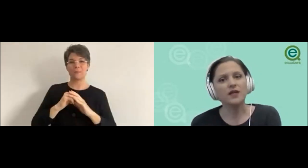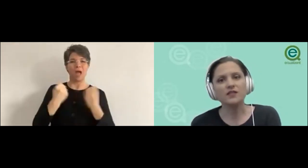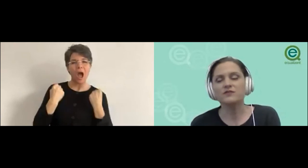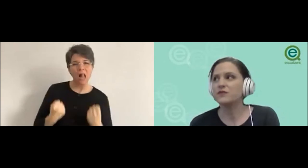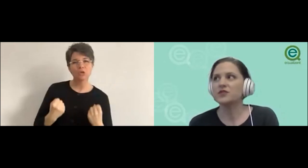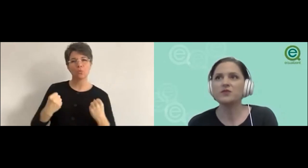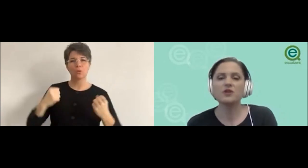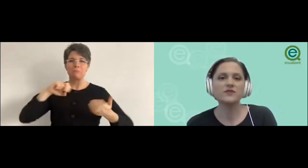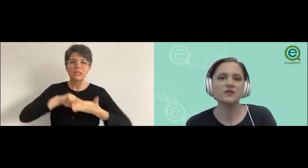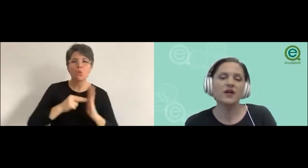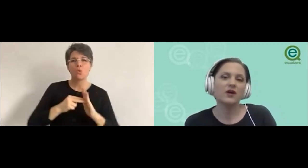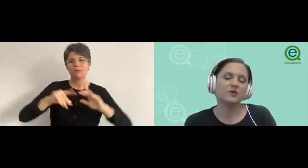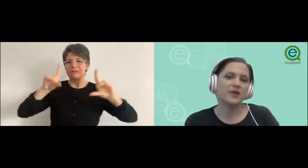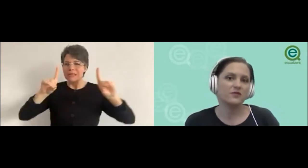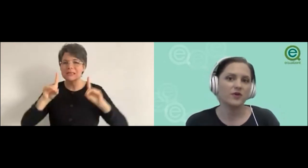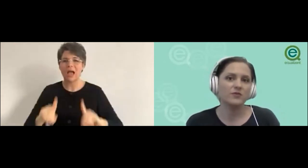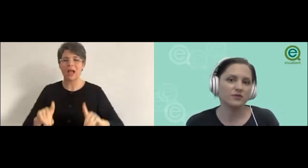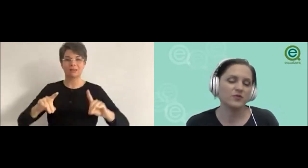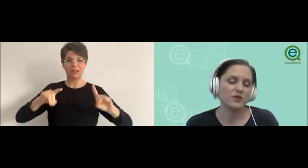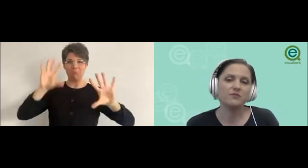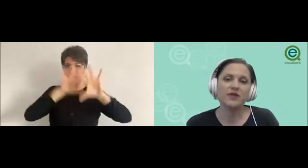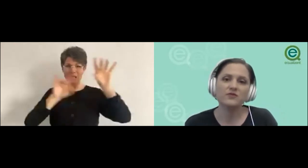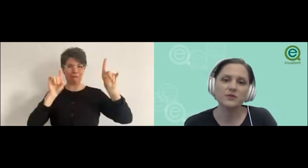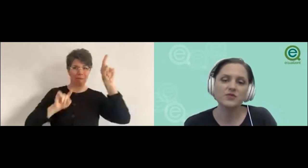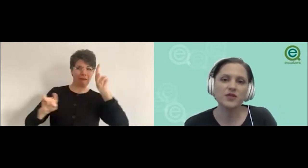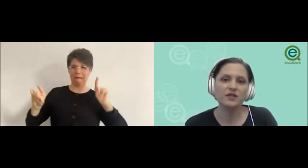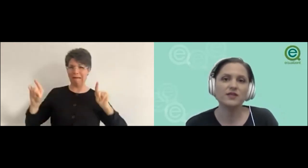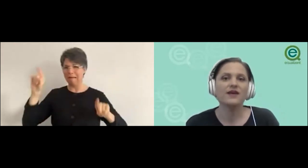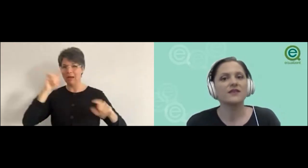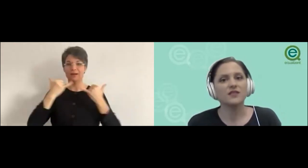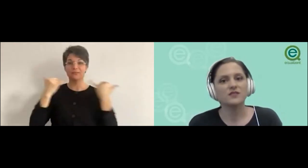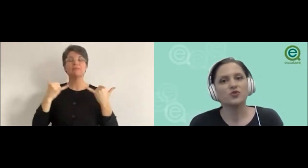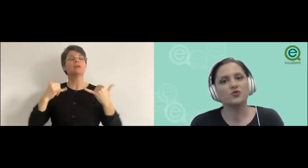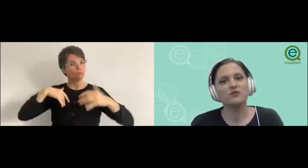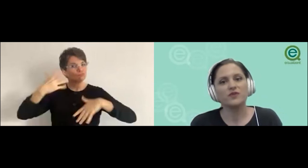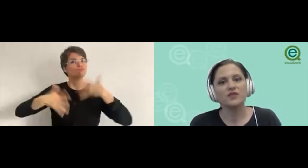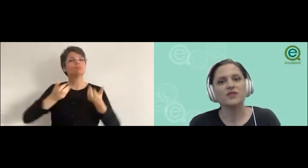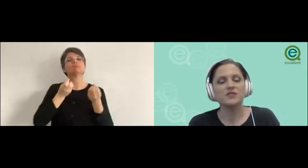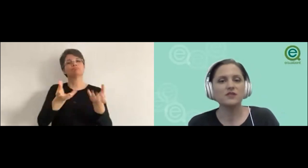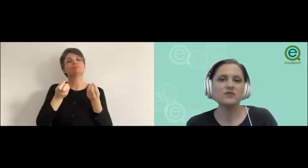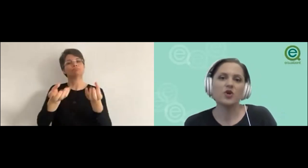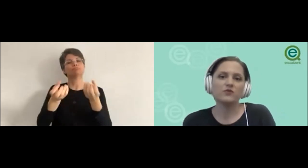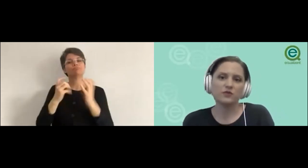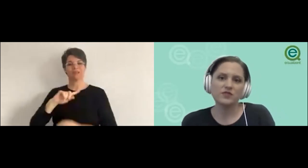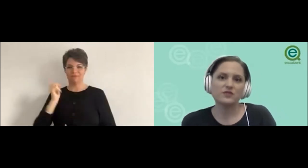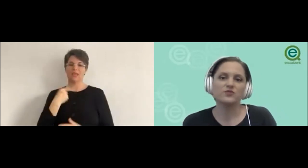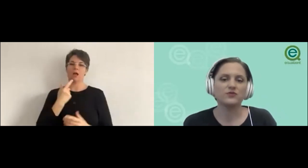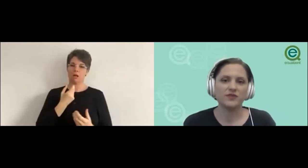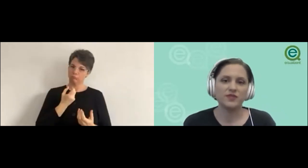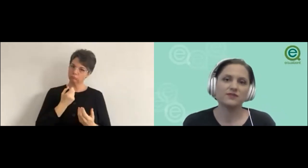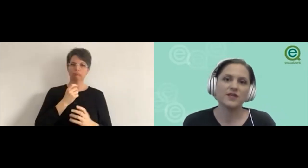die Inhalte, wie finde ich mich auf den Plattformen zurecht, das schulen wir gezielt für